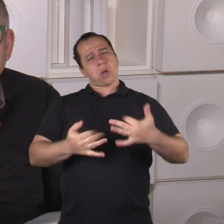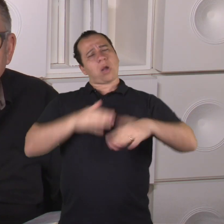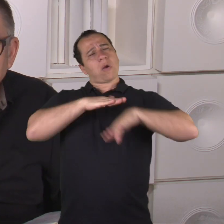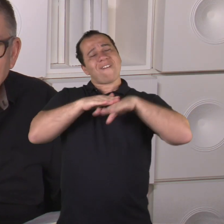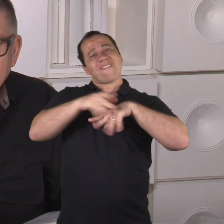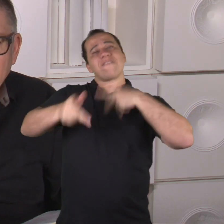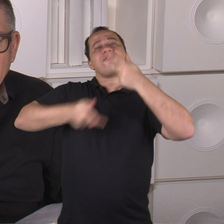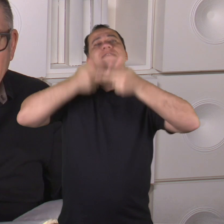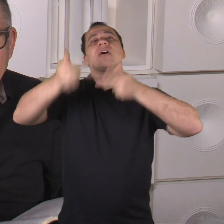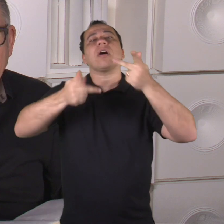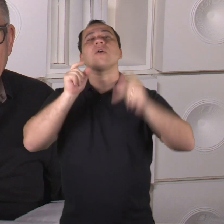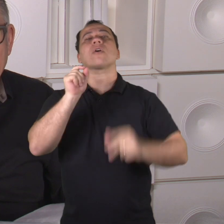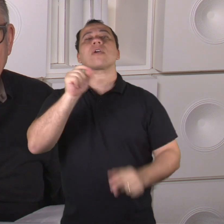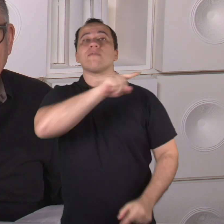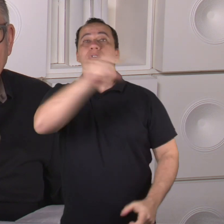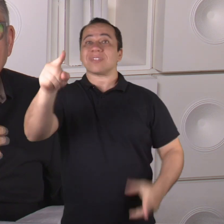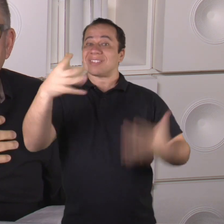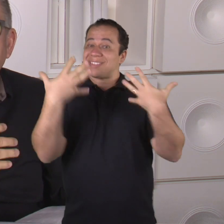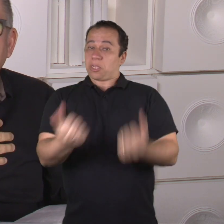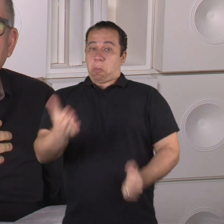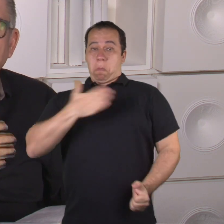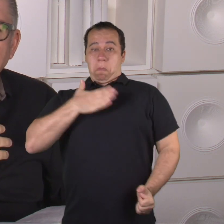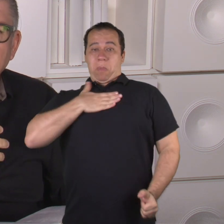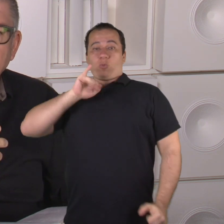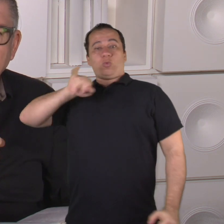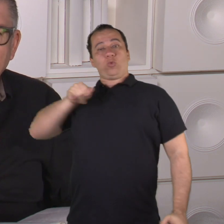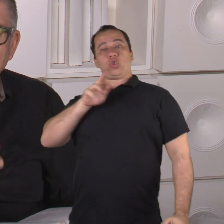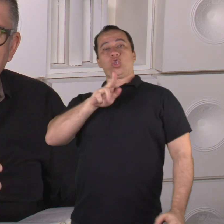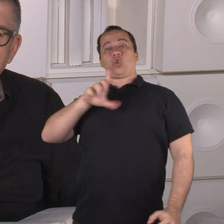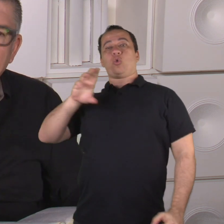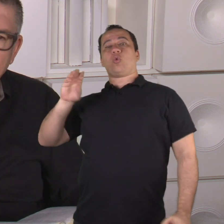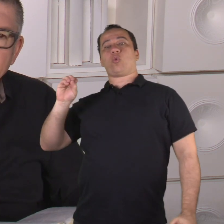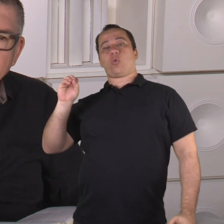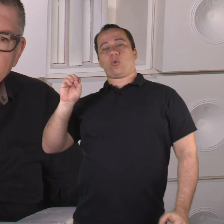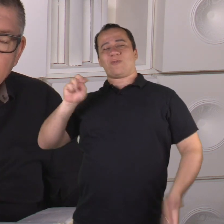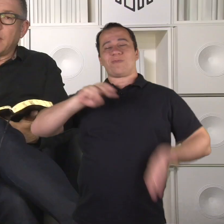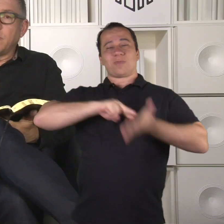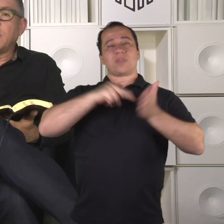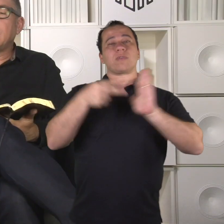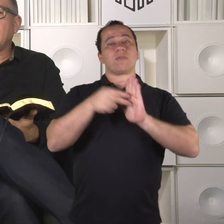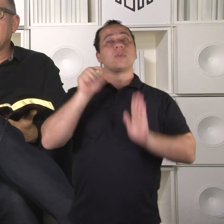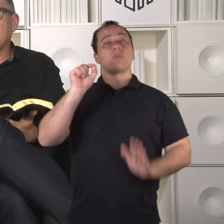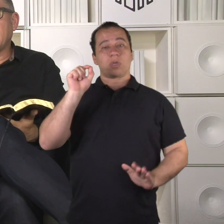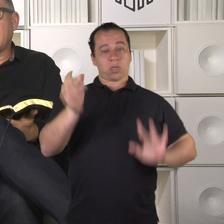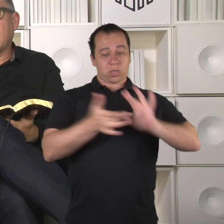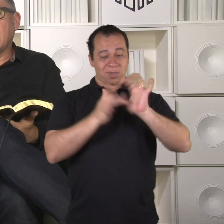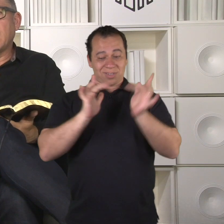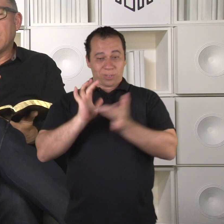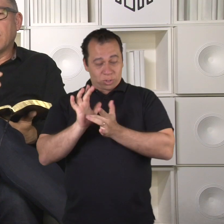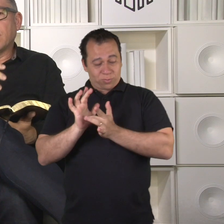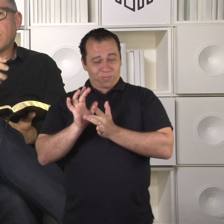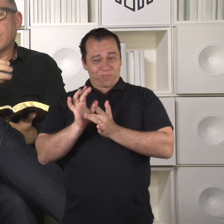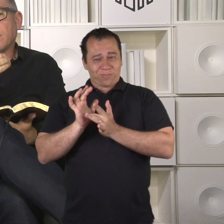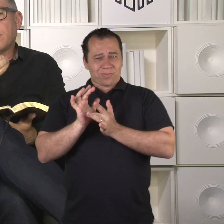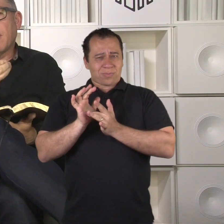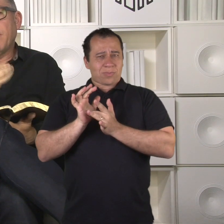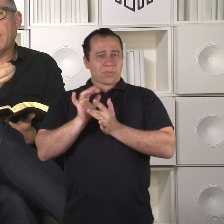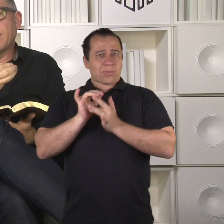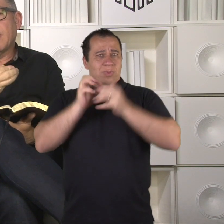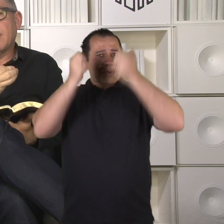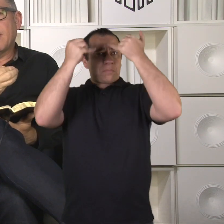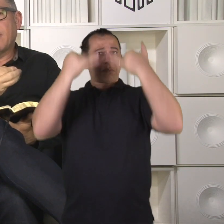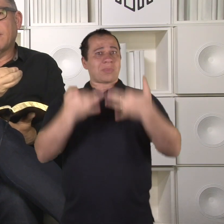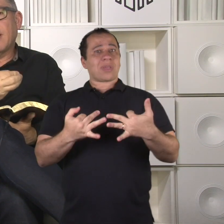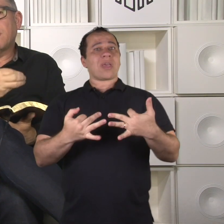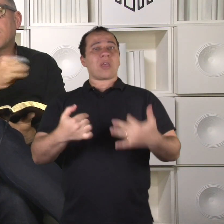meu jugo, ele está dizendo, eu também tenho uma interpretação. Era muito interessante que os